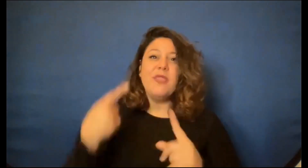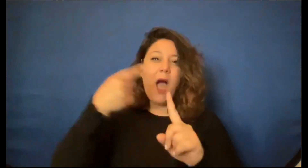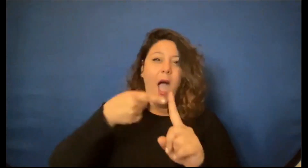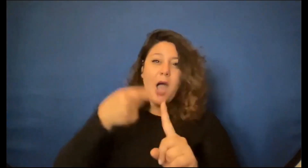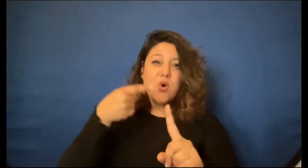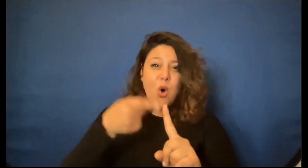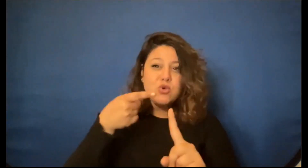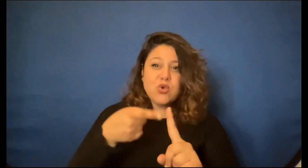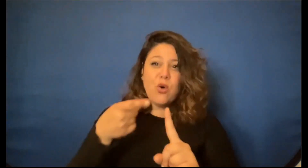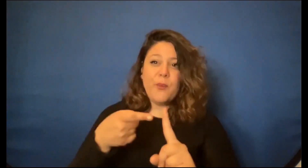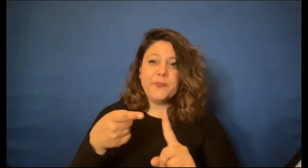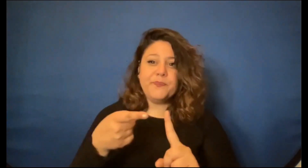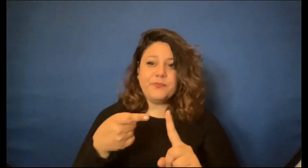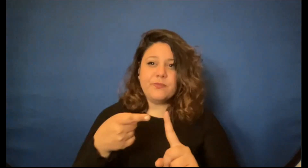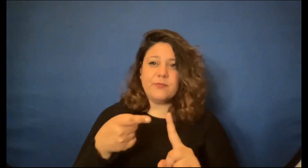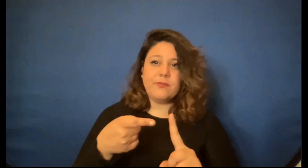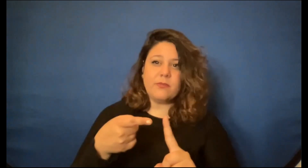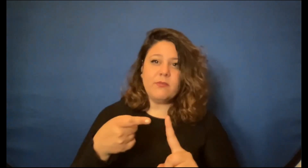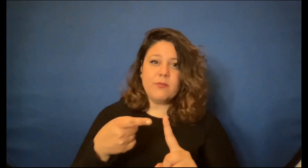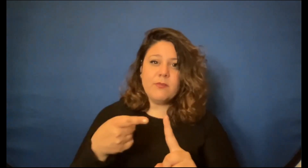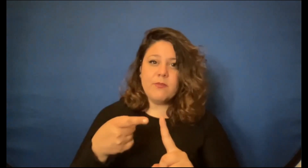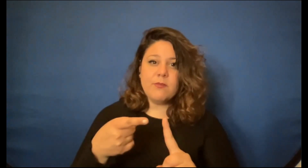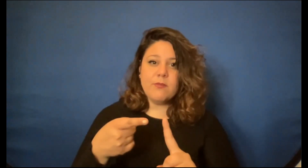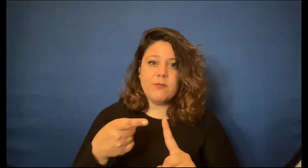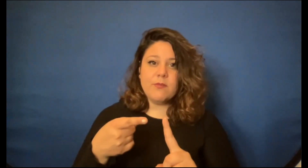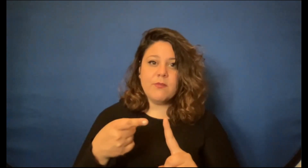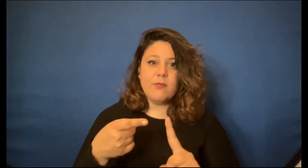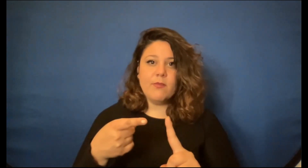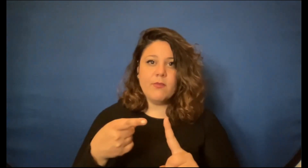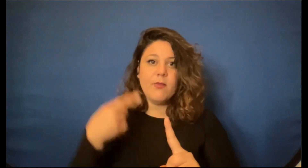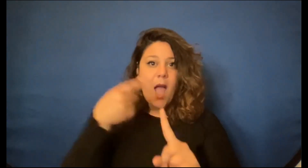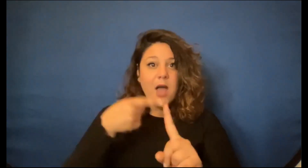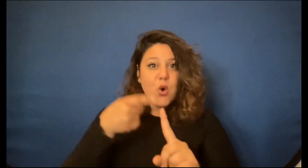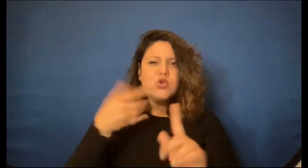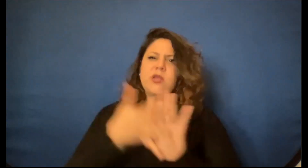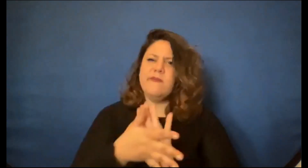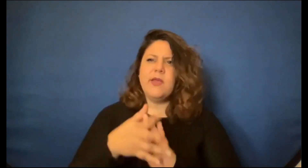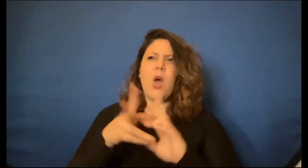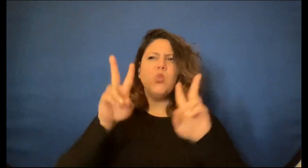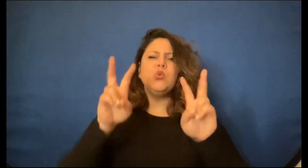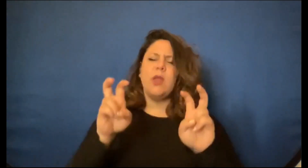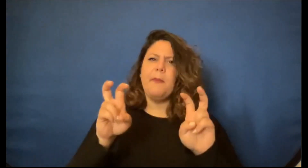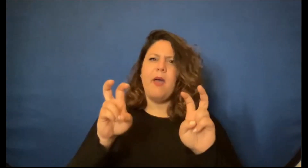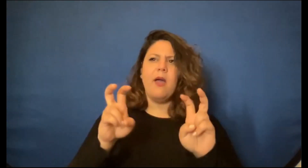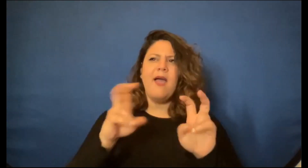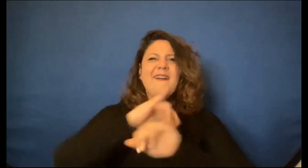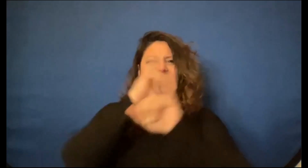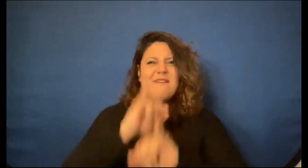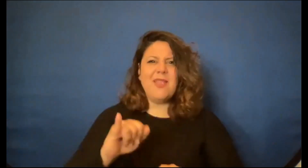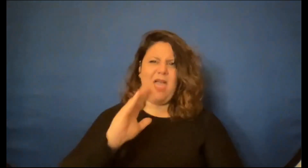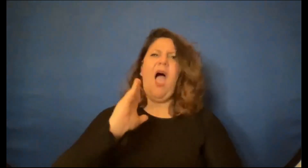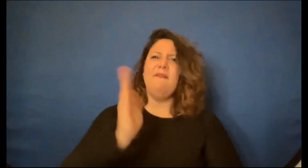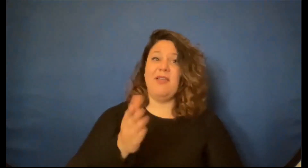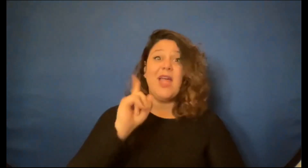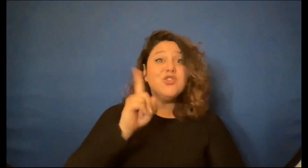de los temas que más perjudican la felicidad, no ya de los chicos con